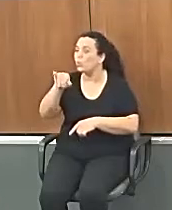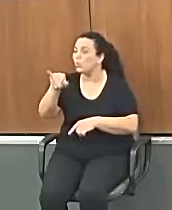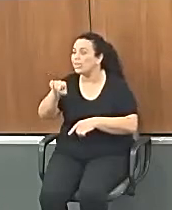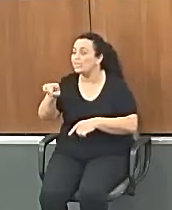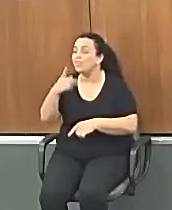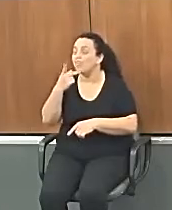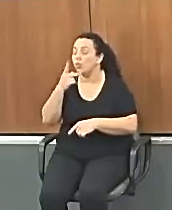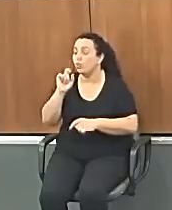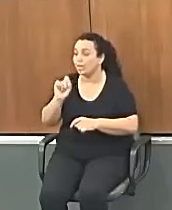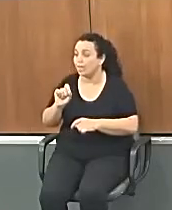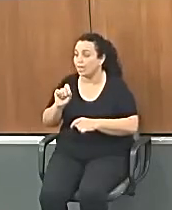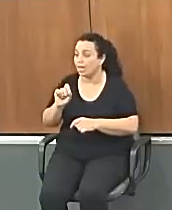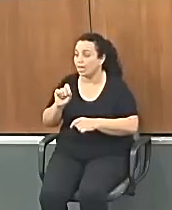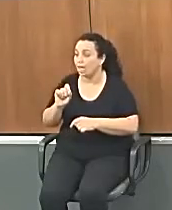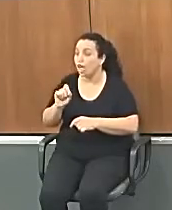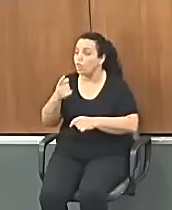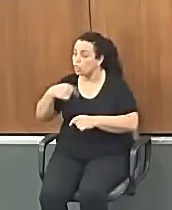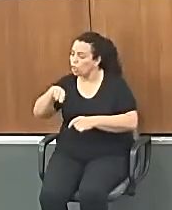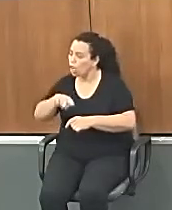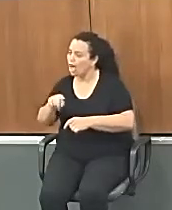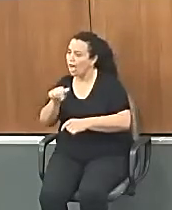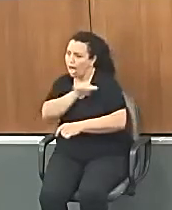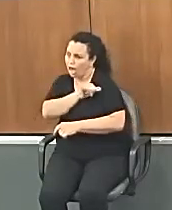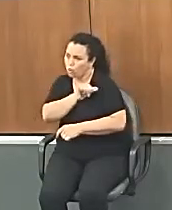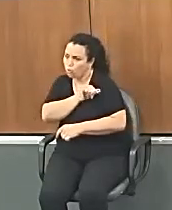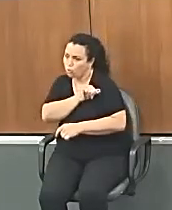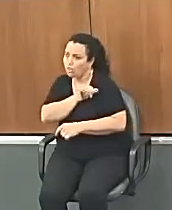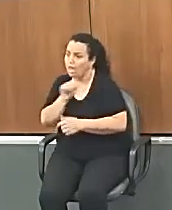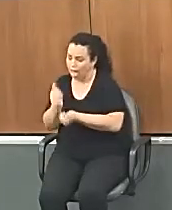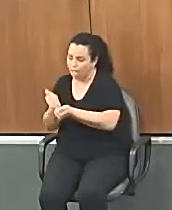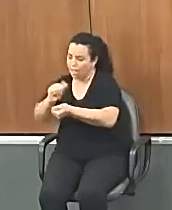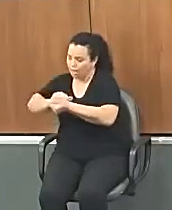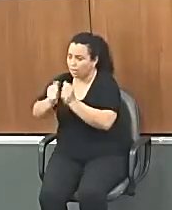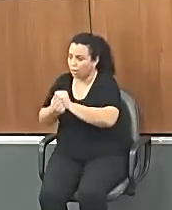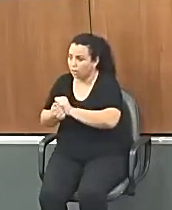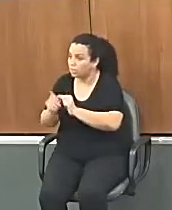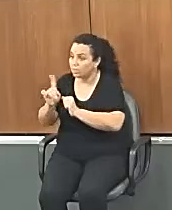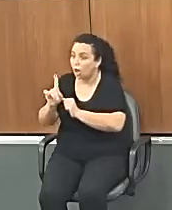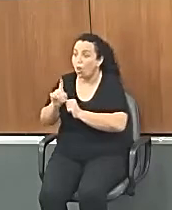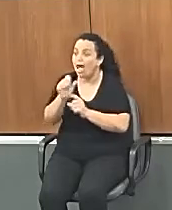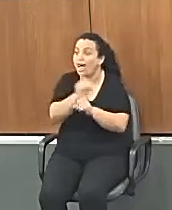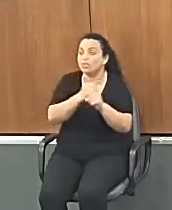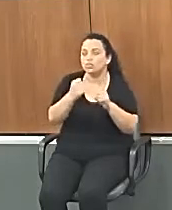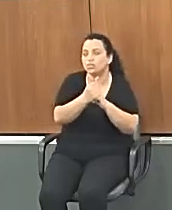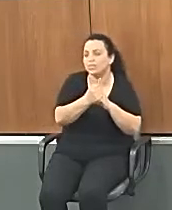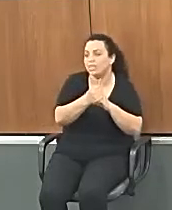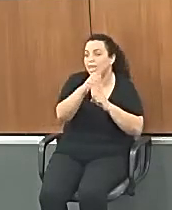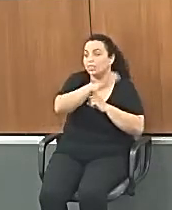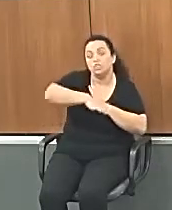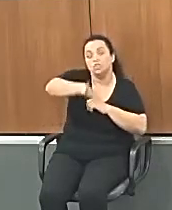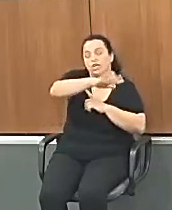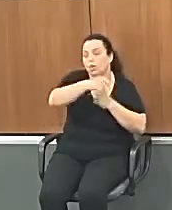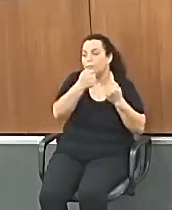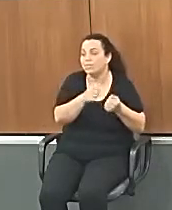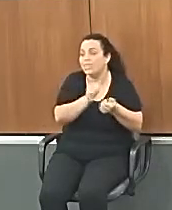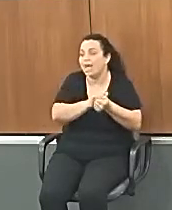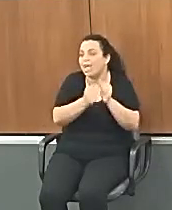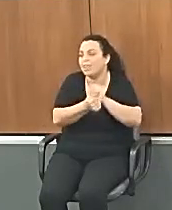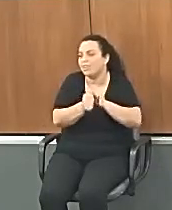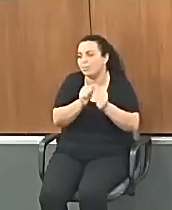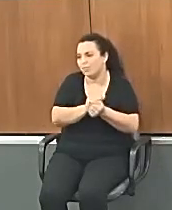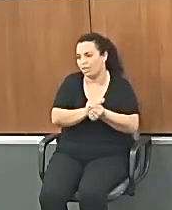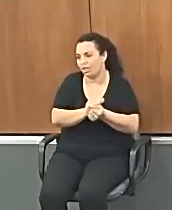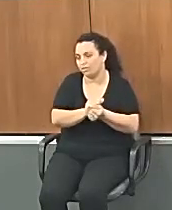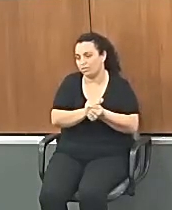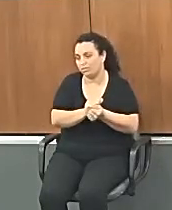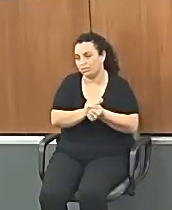adequar não são os nossos alunos nossos filhos não é a sociedade em geral que têm que se adequar então